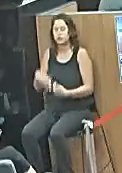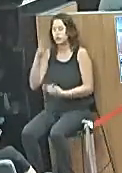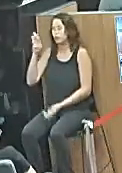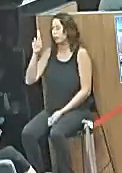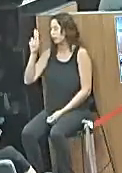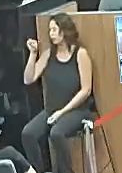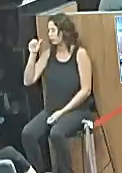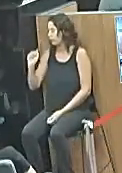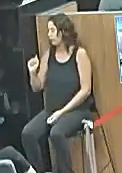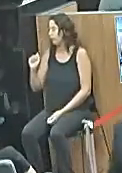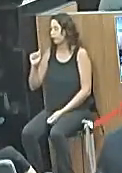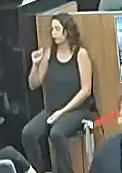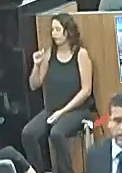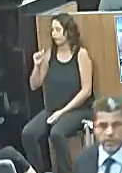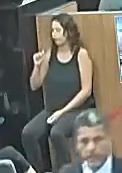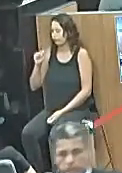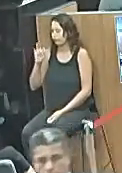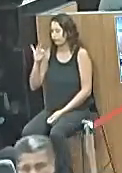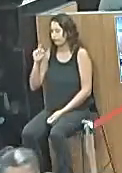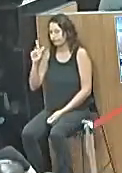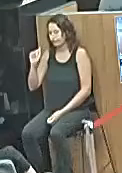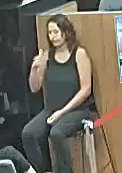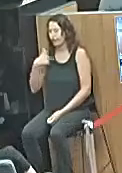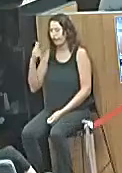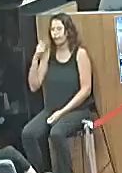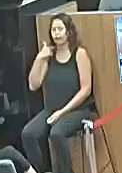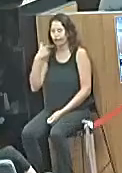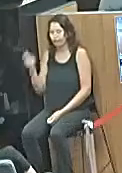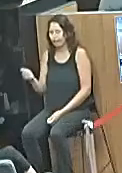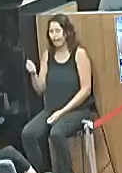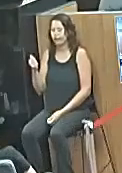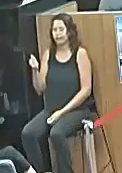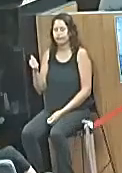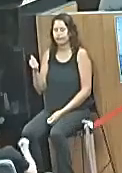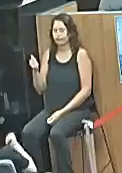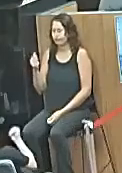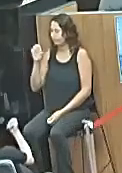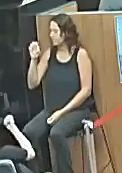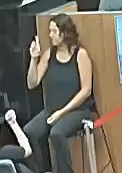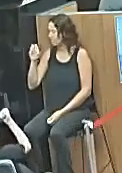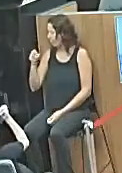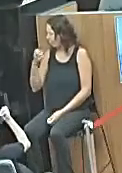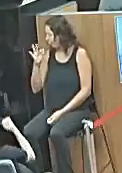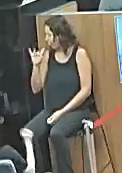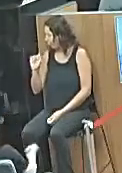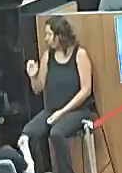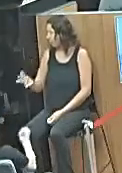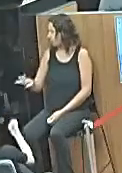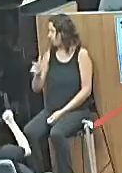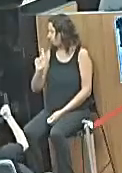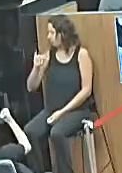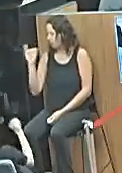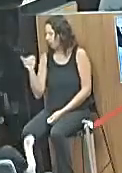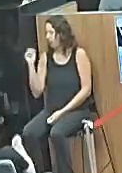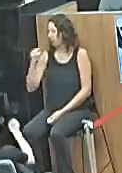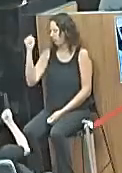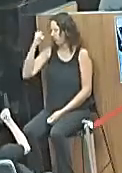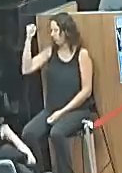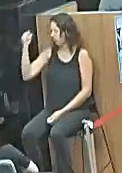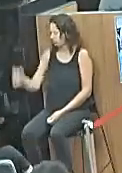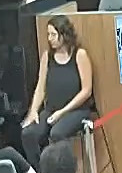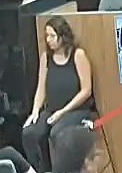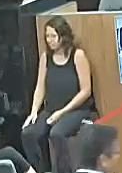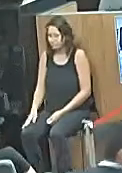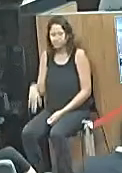michele pereira flávio teixeira maia aline carvalho dos santos scarlett o rame no blogueira